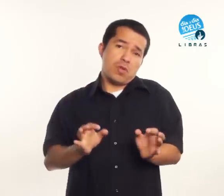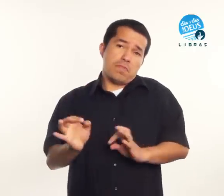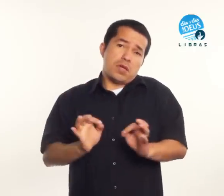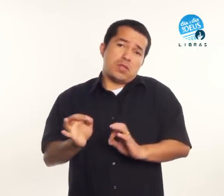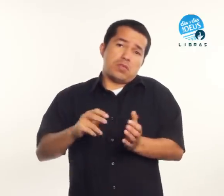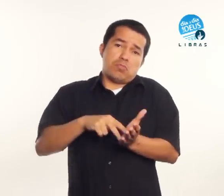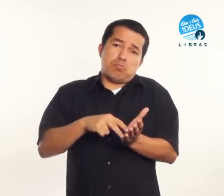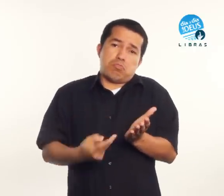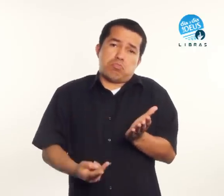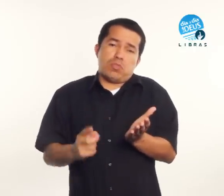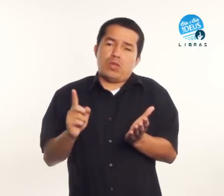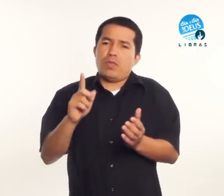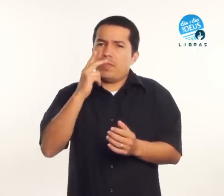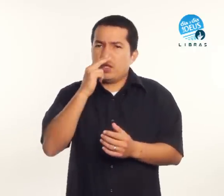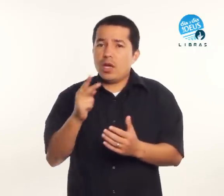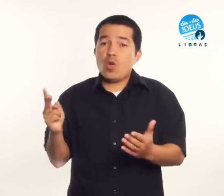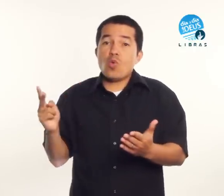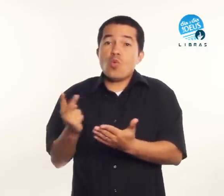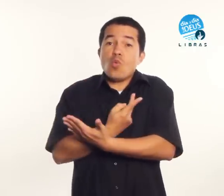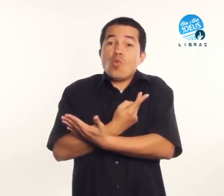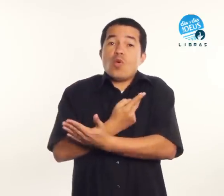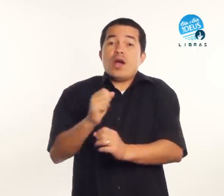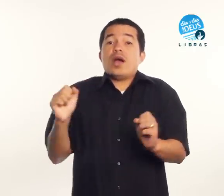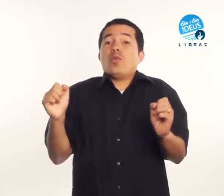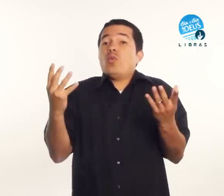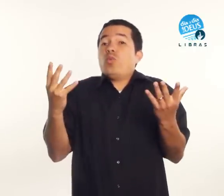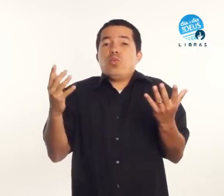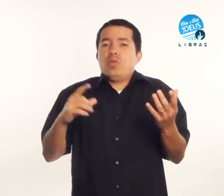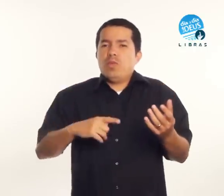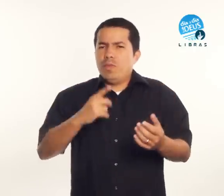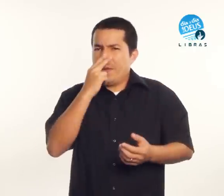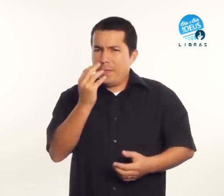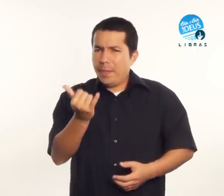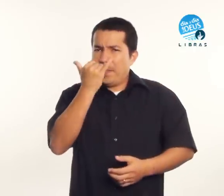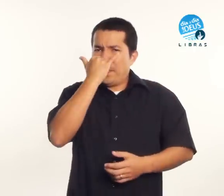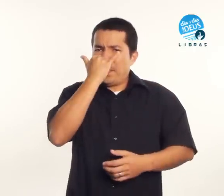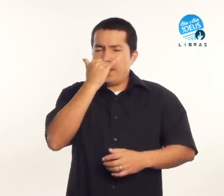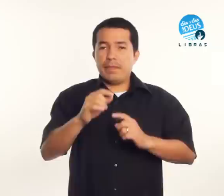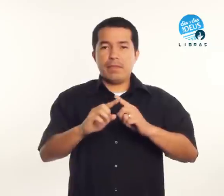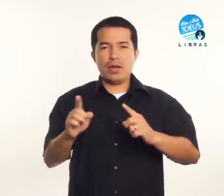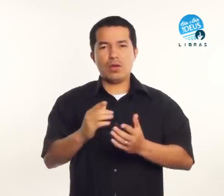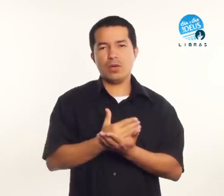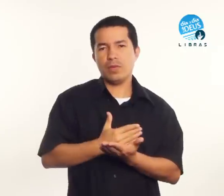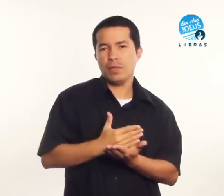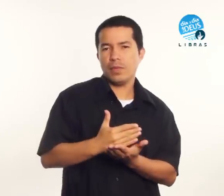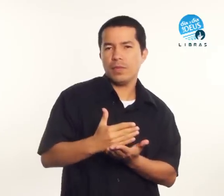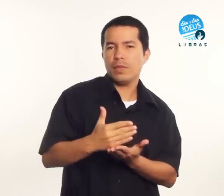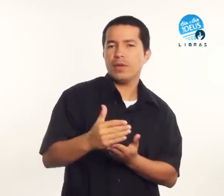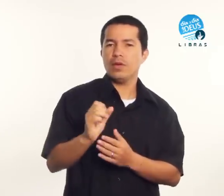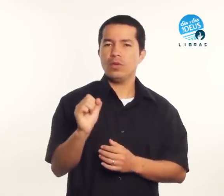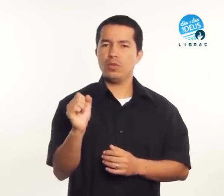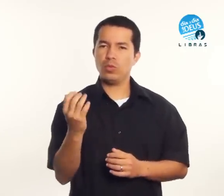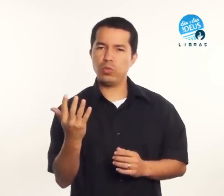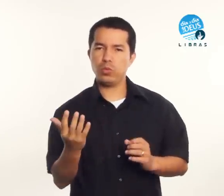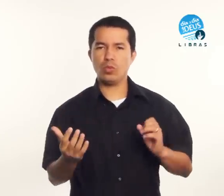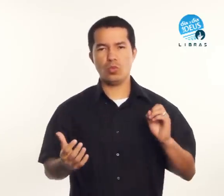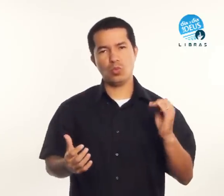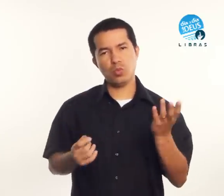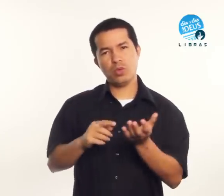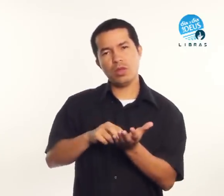intencionalmente, deliberadamente programado, mas que começou a acontecer e de repente eu escorreguei, caí e não